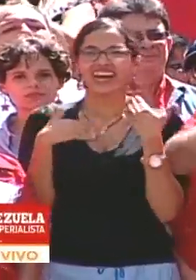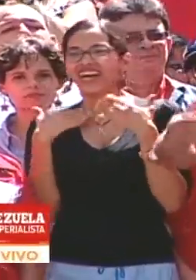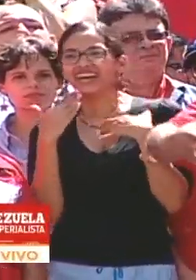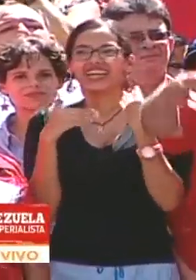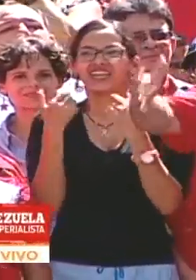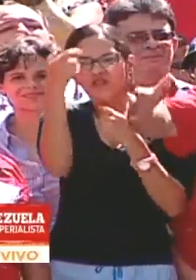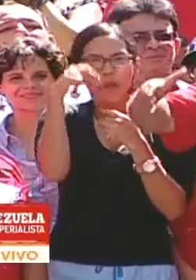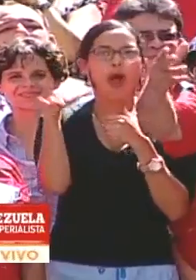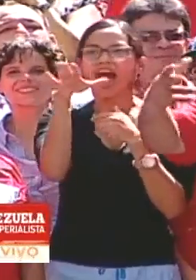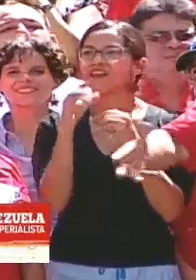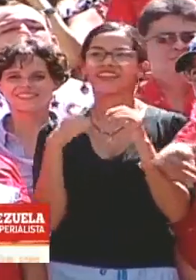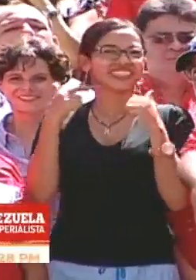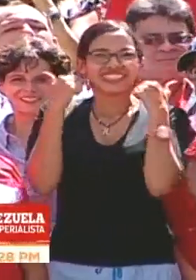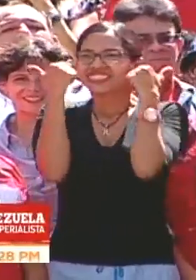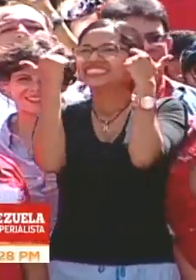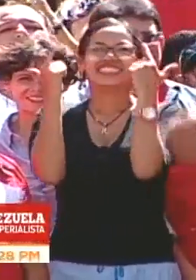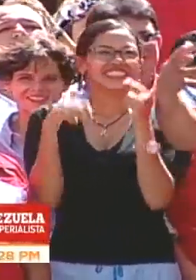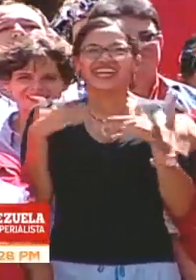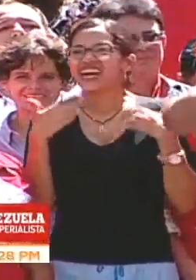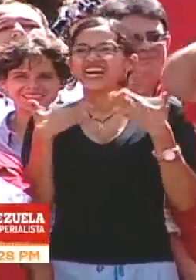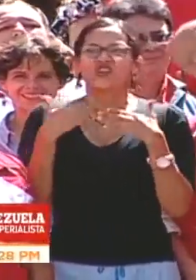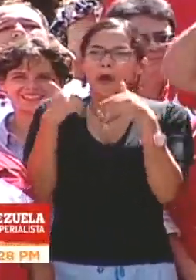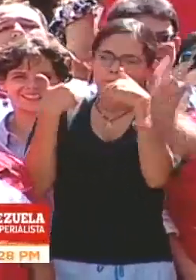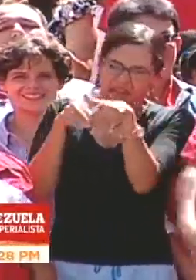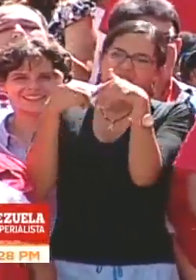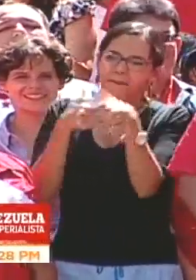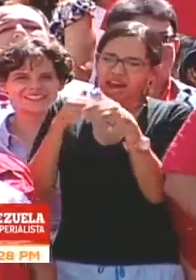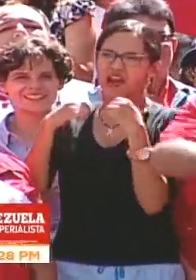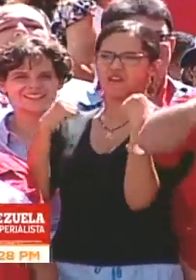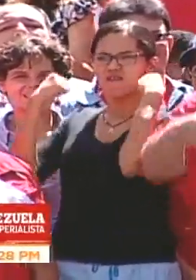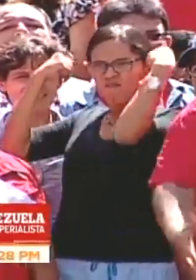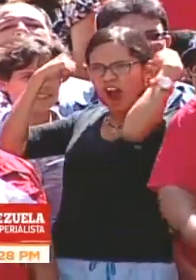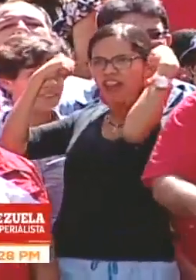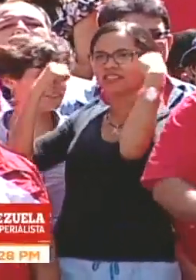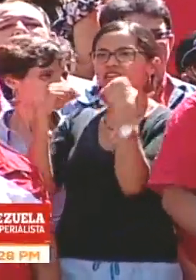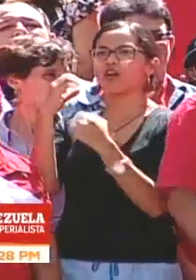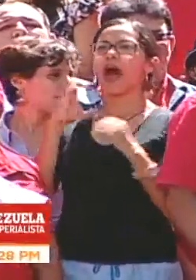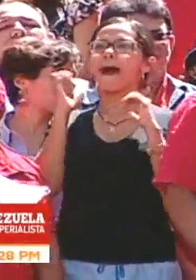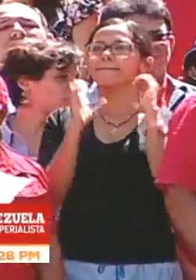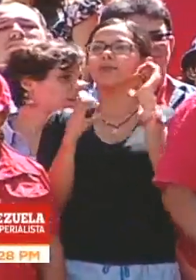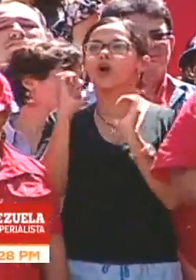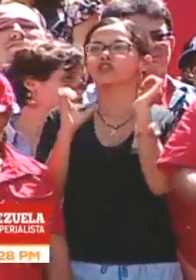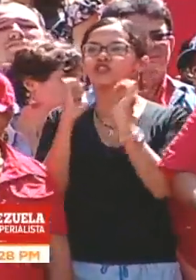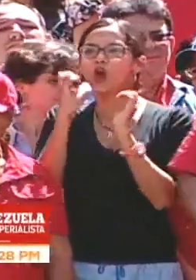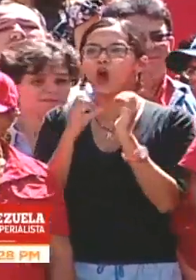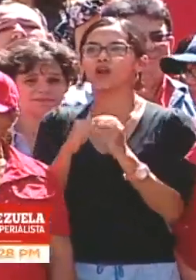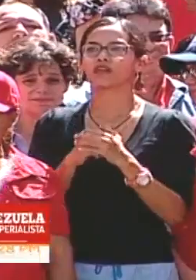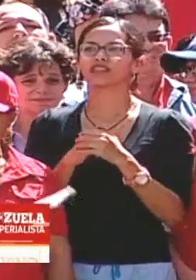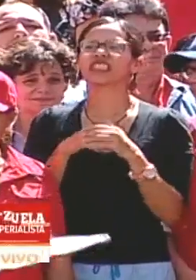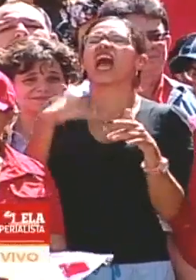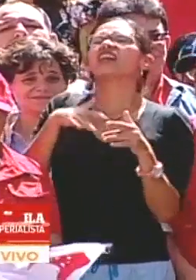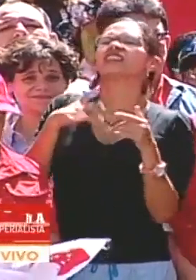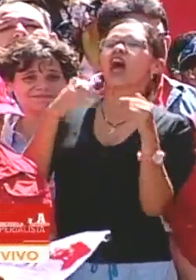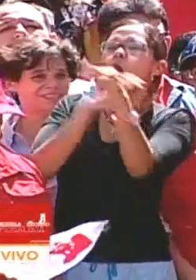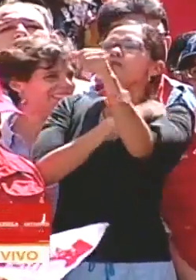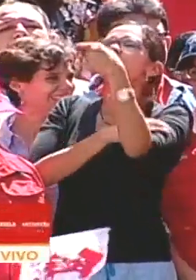y ve al pueblo lleno de alegría, marchando con fuerza, con emoción. ¿Qué sienten